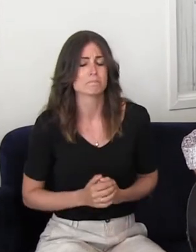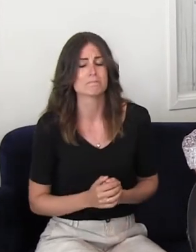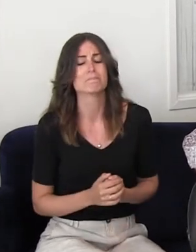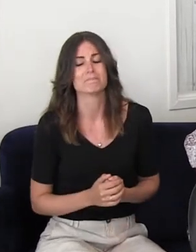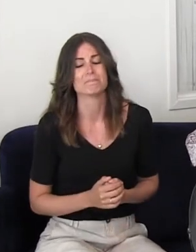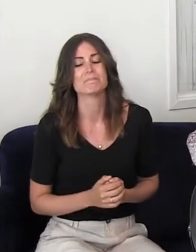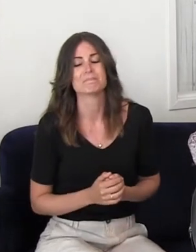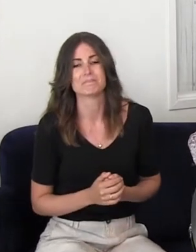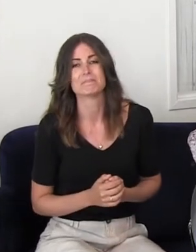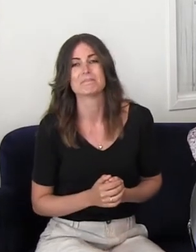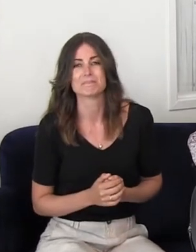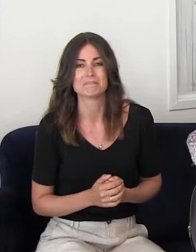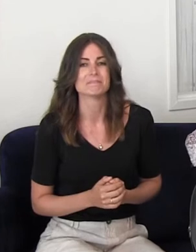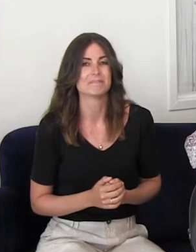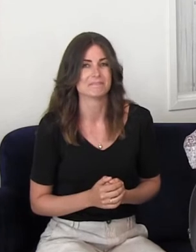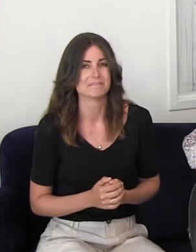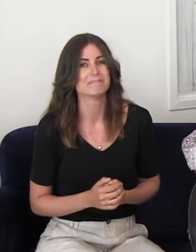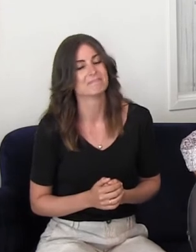nöd.